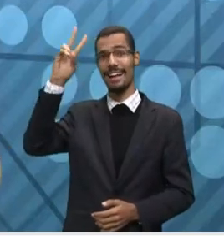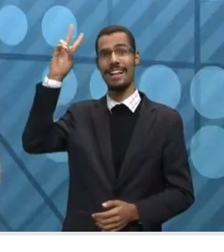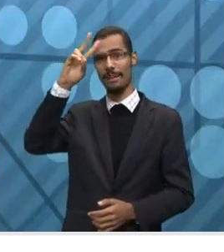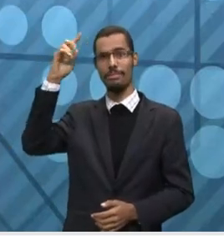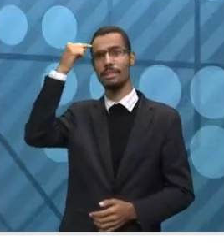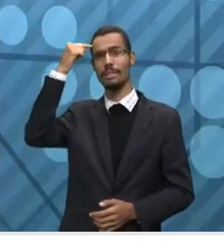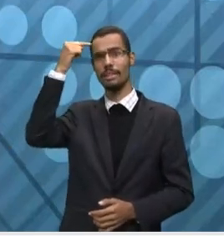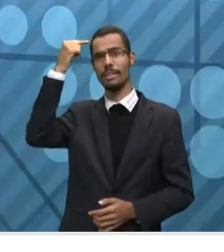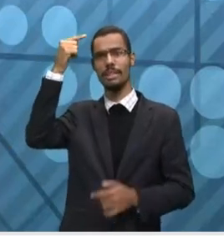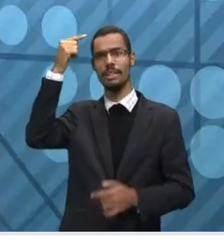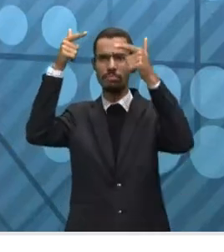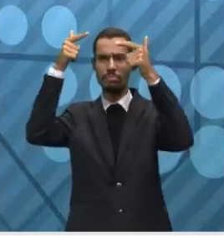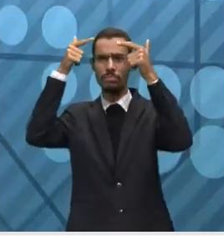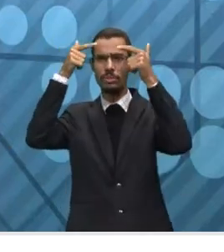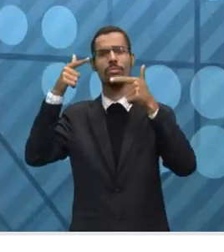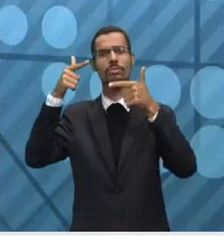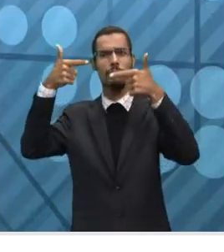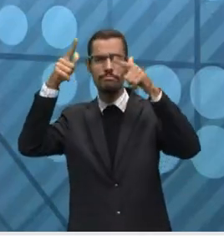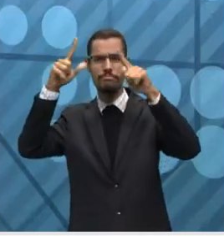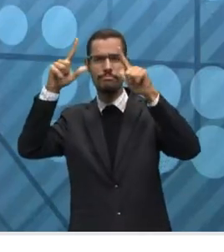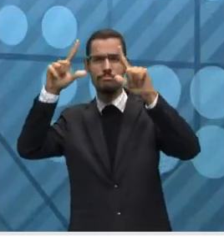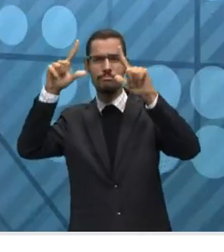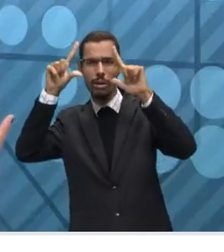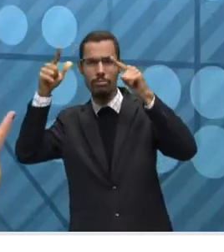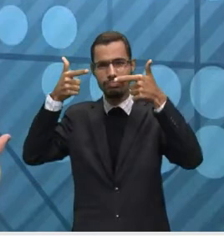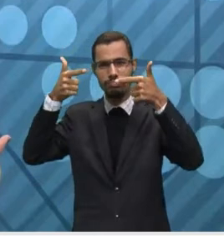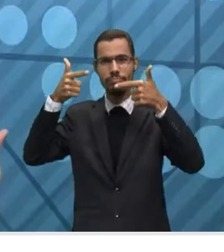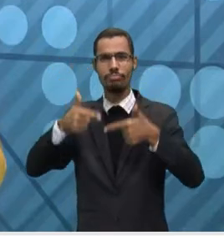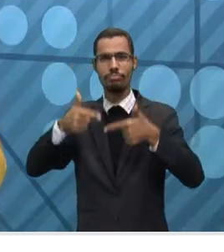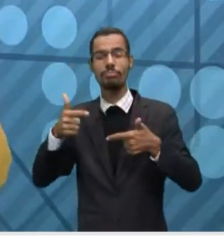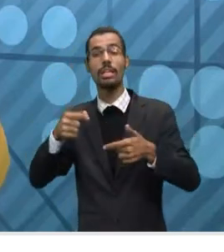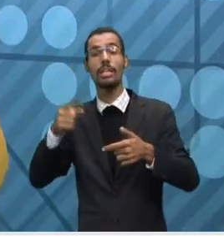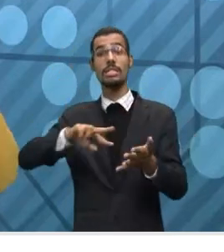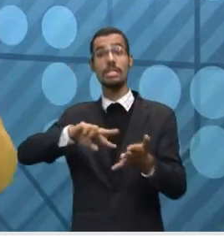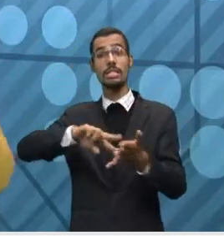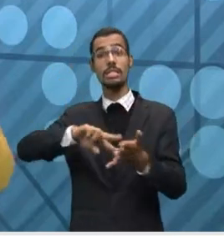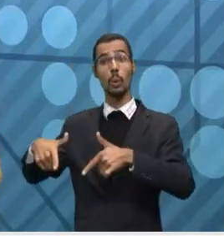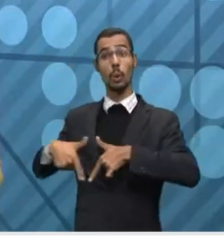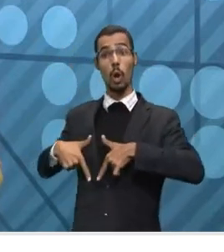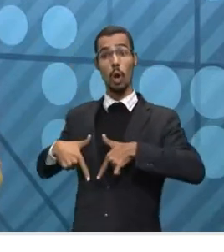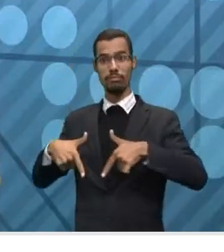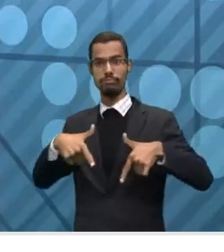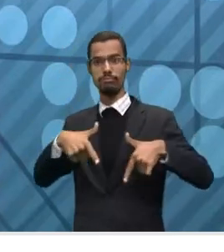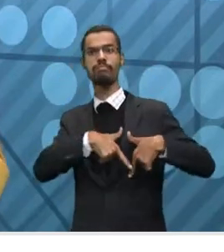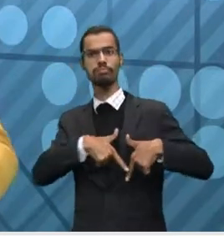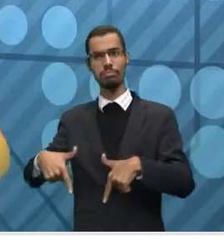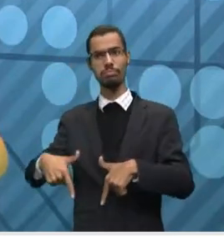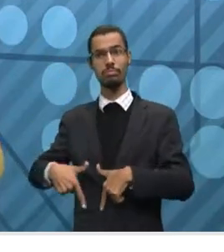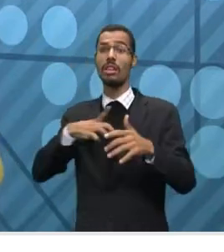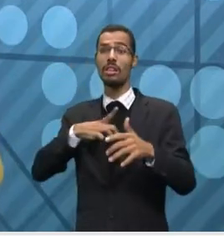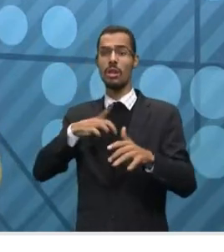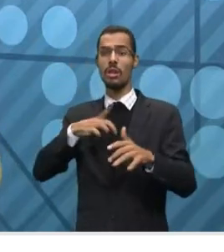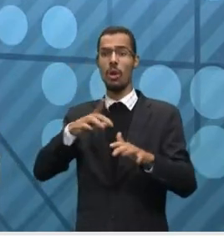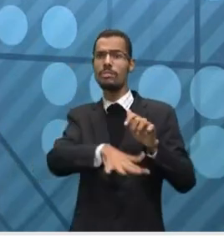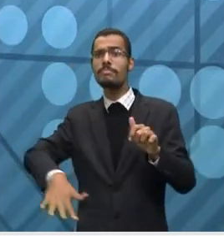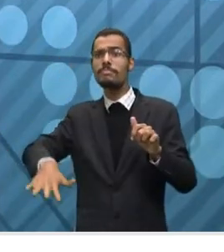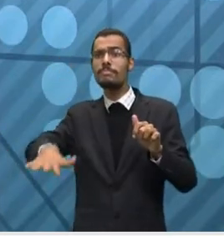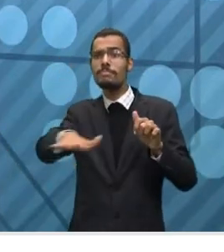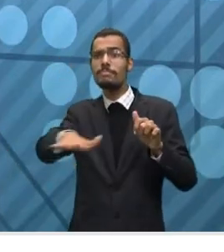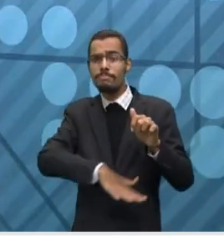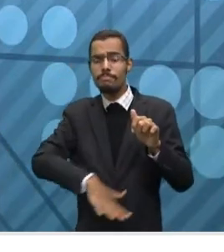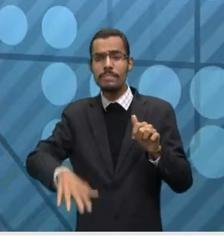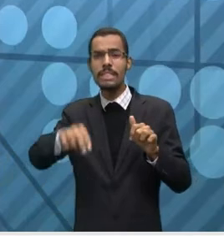testa. O que isso significa? Que alguns sinais, eles tocam alguma região do nosso corpo, outros são